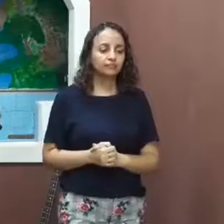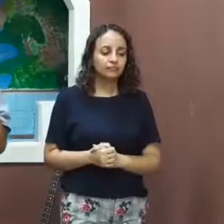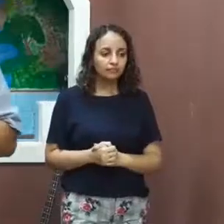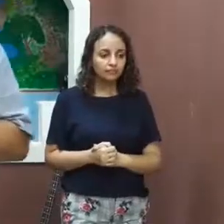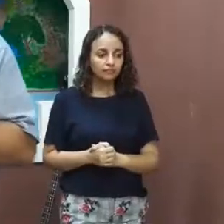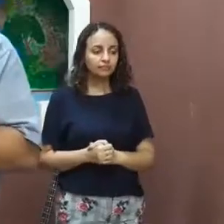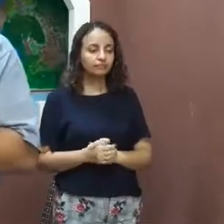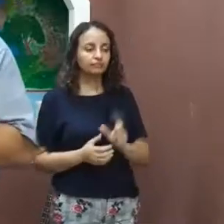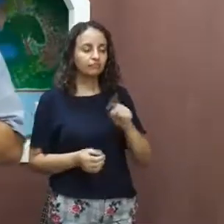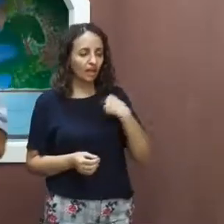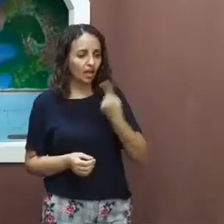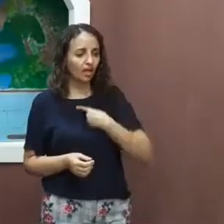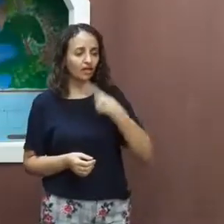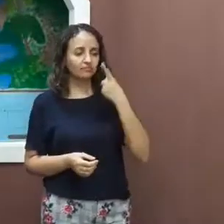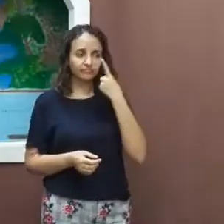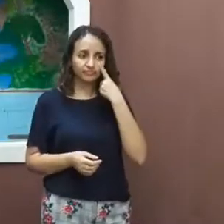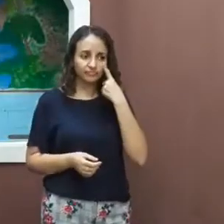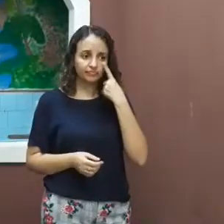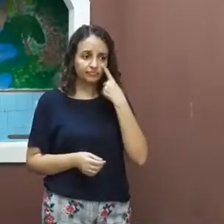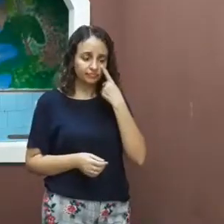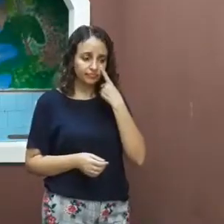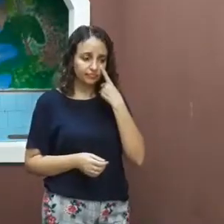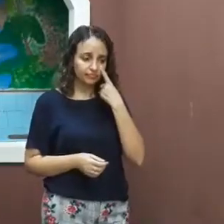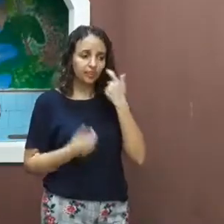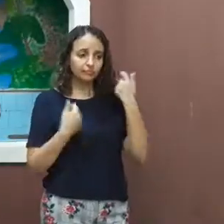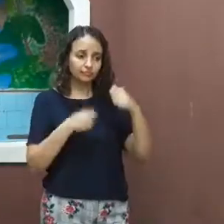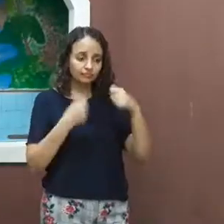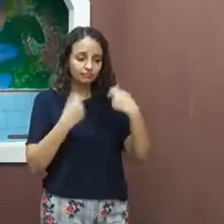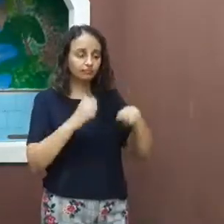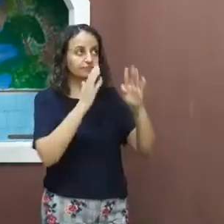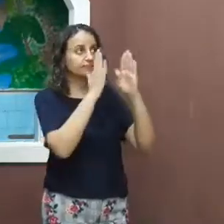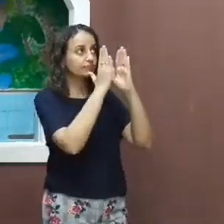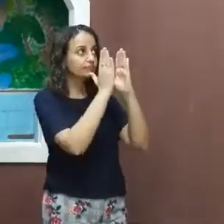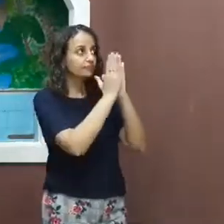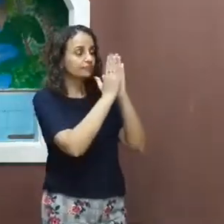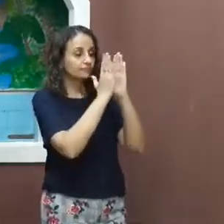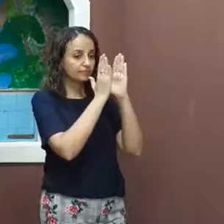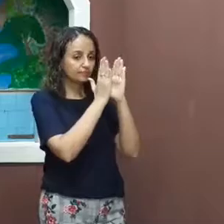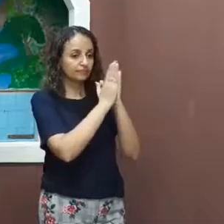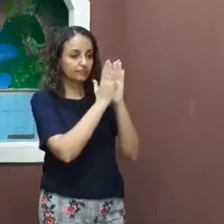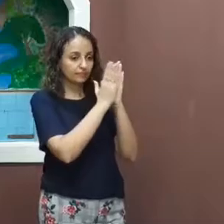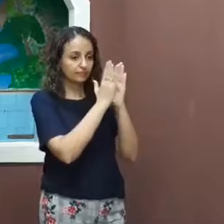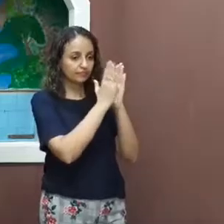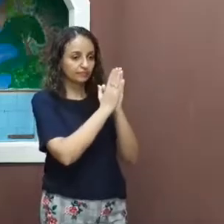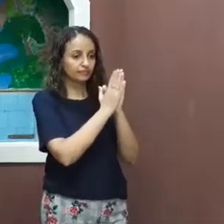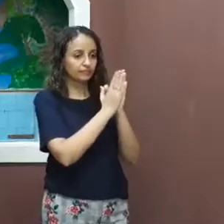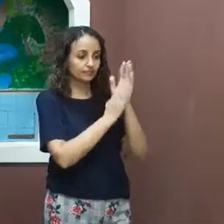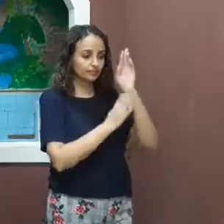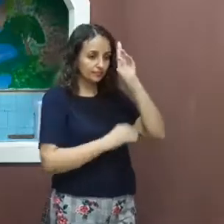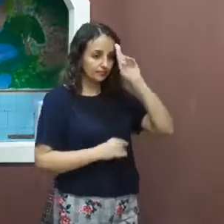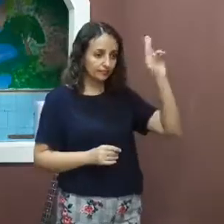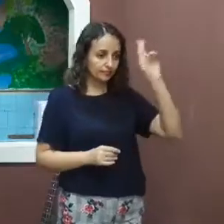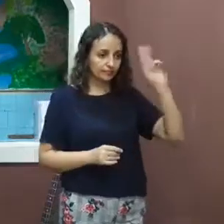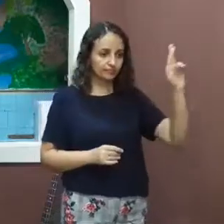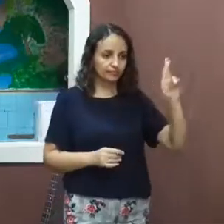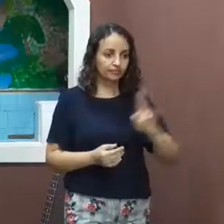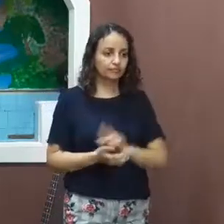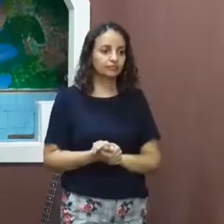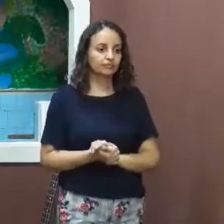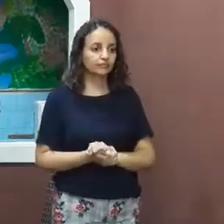Quando nós vemos isso, irmãos, nós precisamos clamar. Nós precisamos orar.